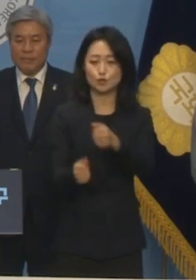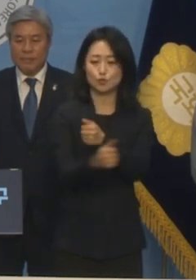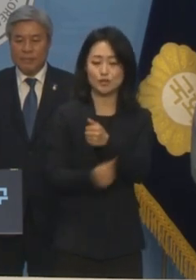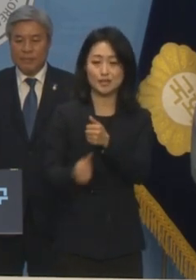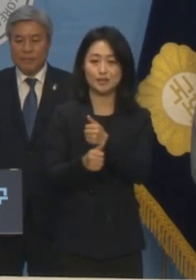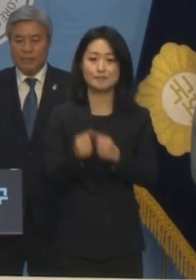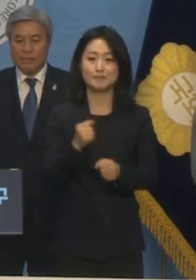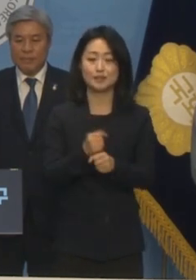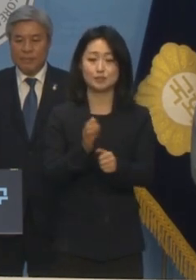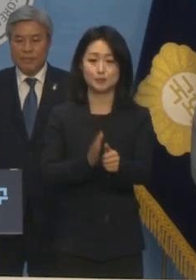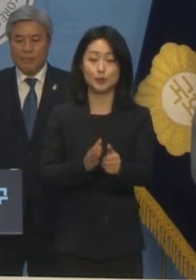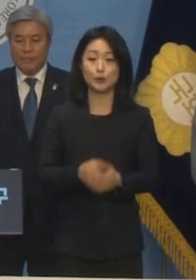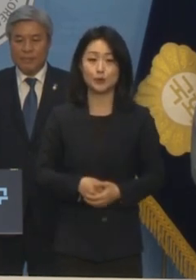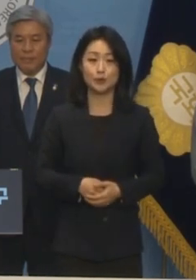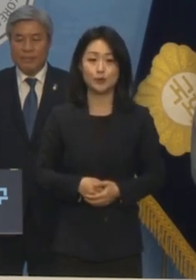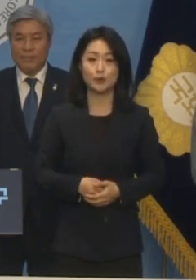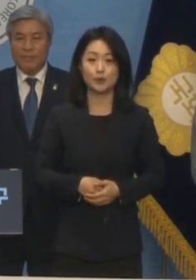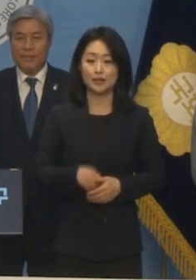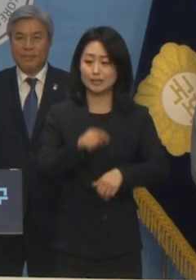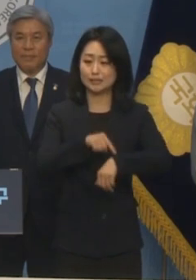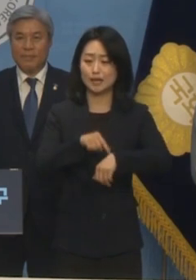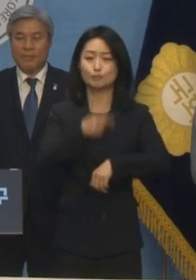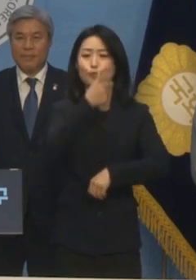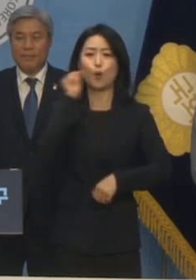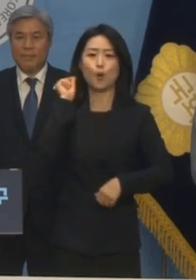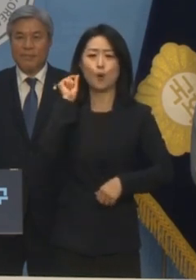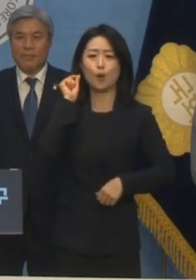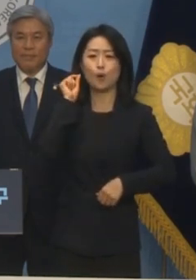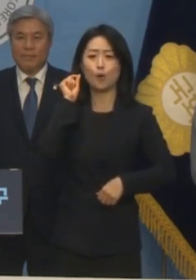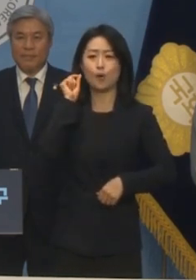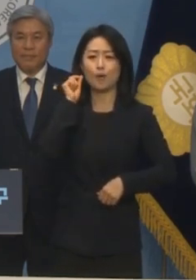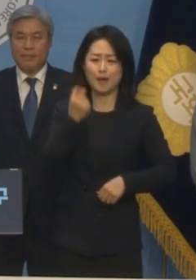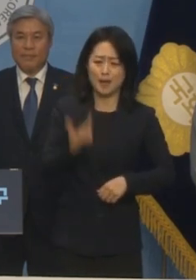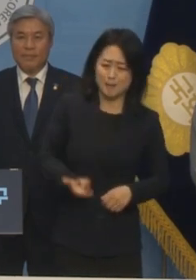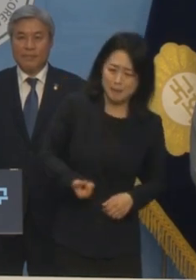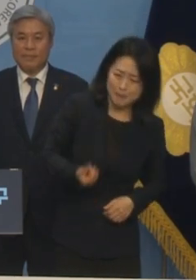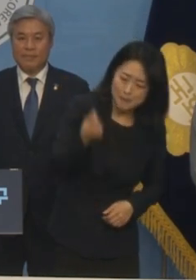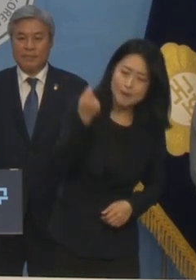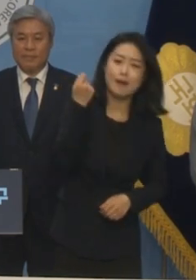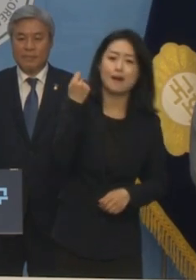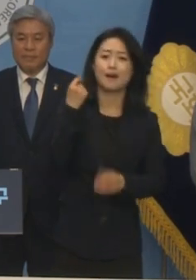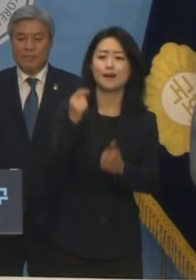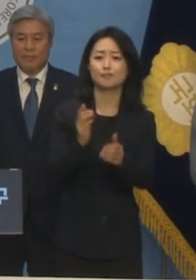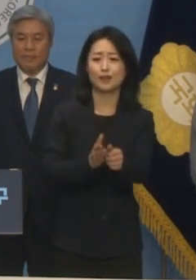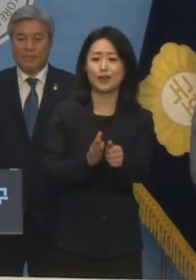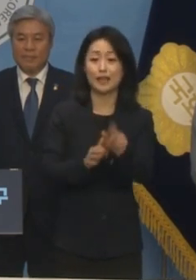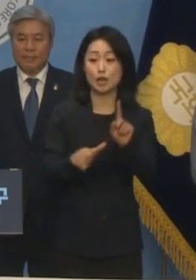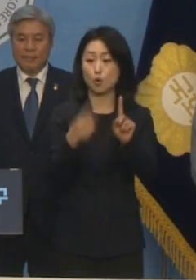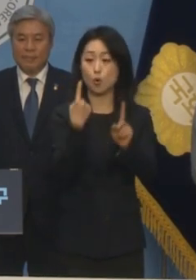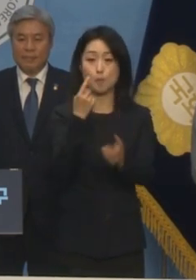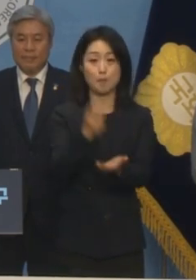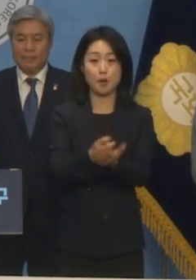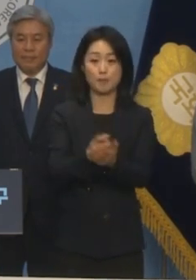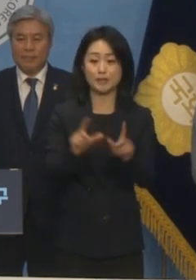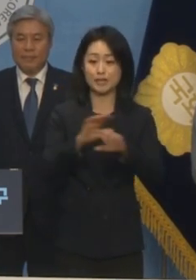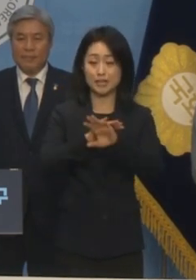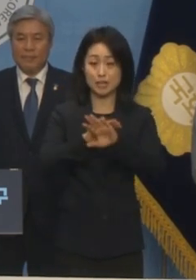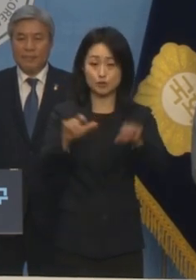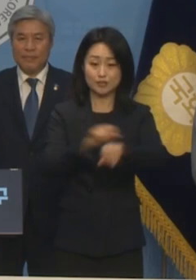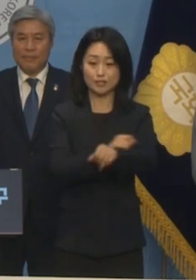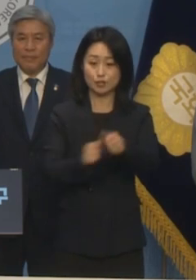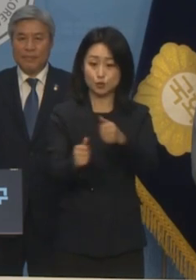필요합니다. 얼마 남지 않은 시간과 가능성을 꼭 지켜주시길 바랍니다. 1호 법안으로 기후특위